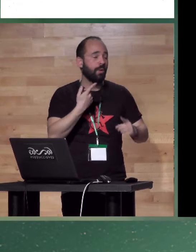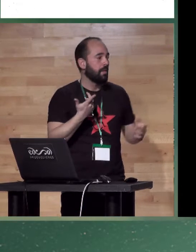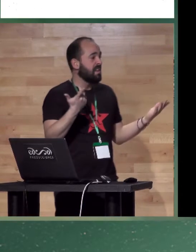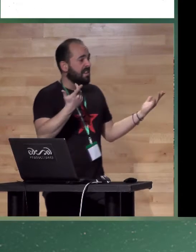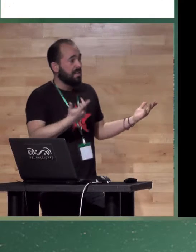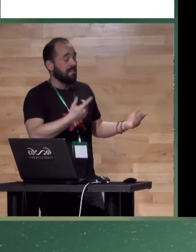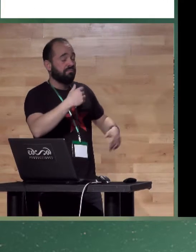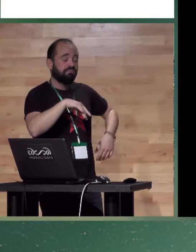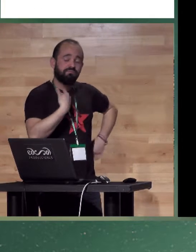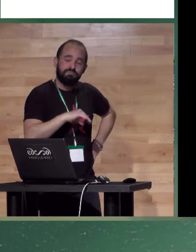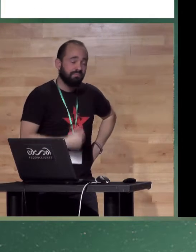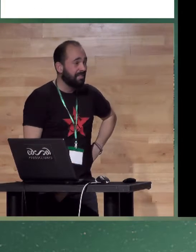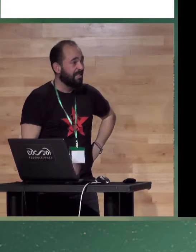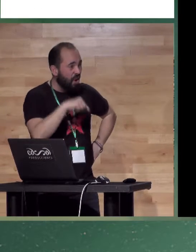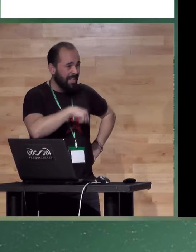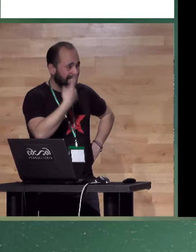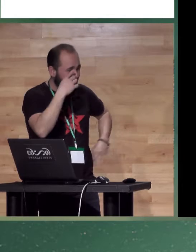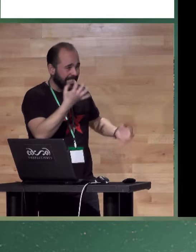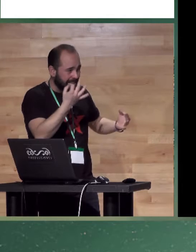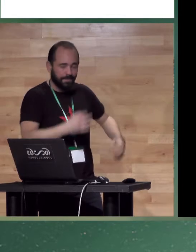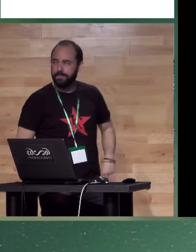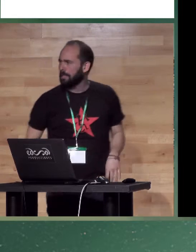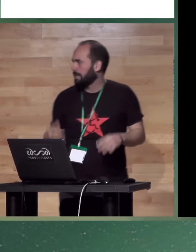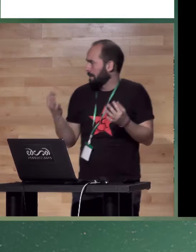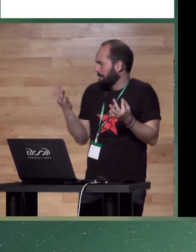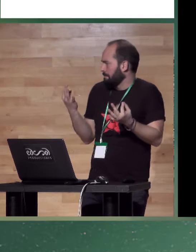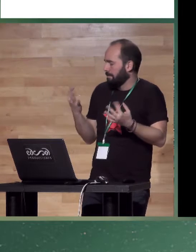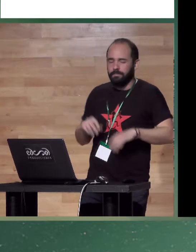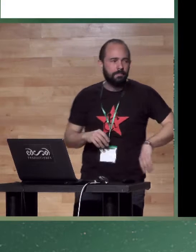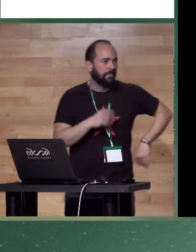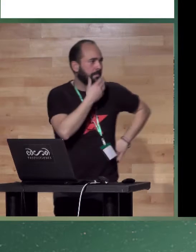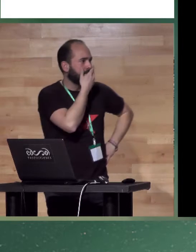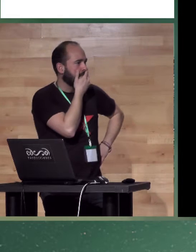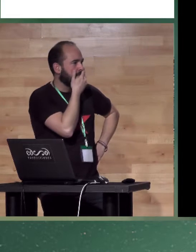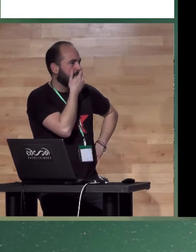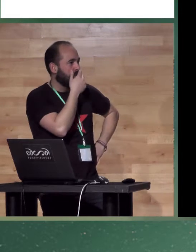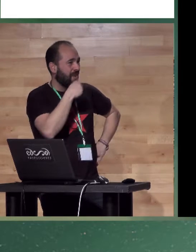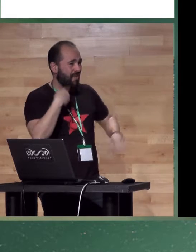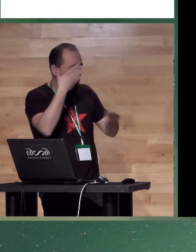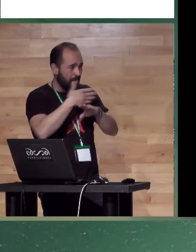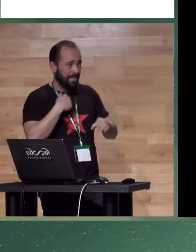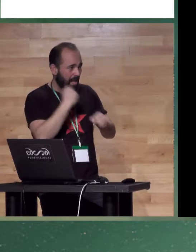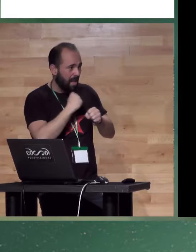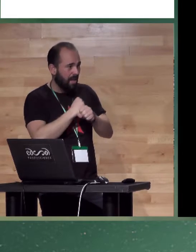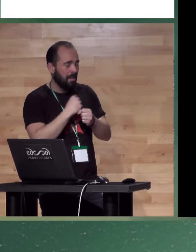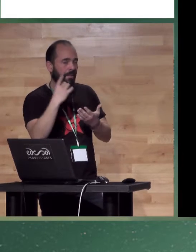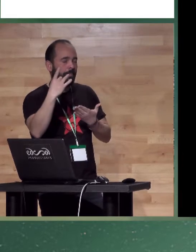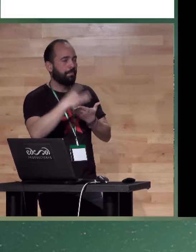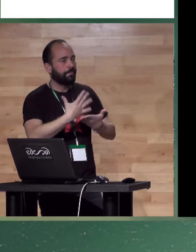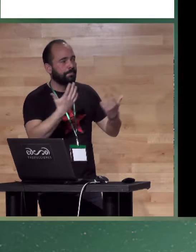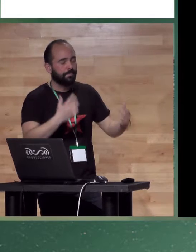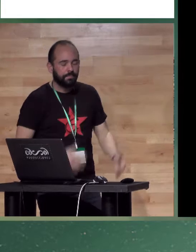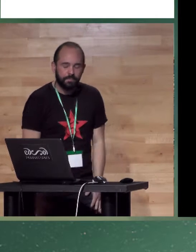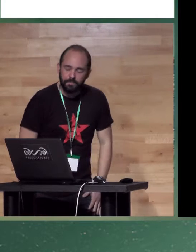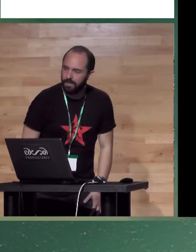Dos actores, dos personas, se encuentran. Uf, pues ¿sabes hoy qué ha pasado? ¿Qué te ha pasado? Pues quiero